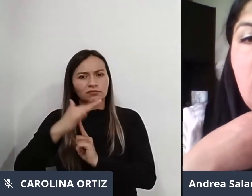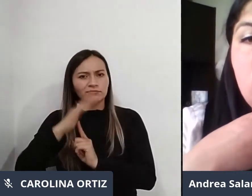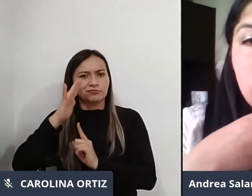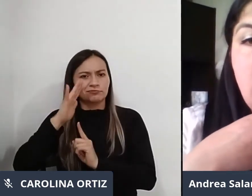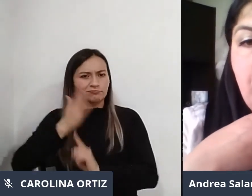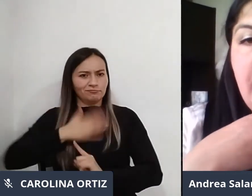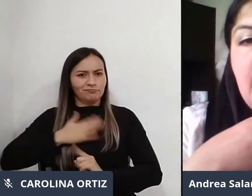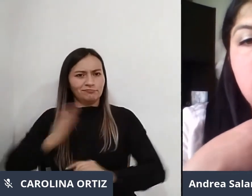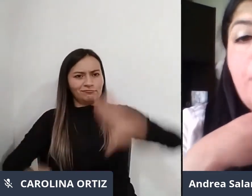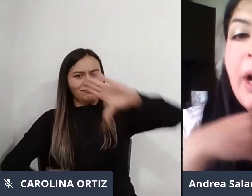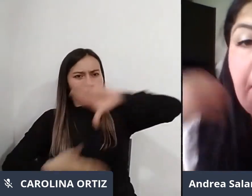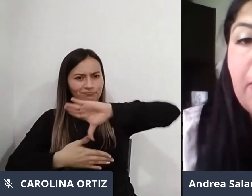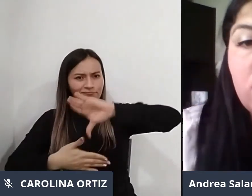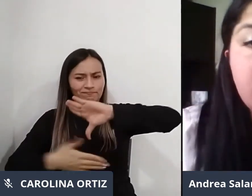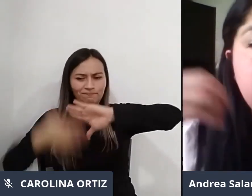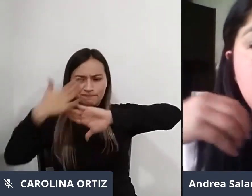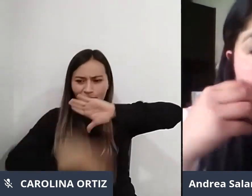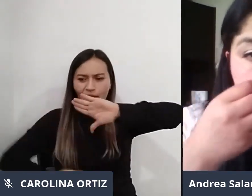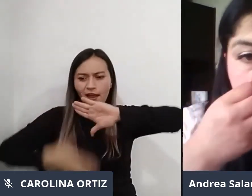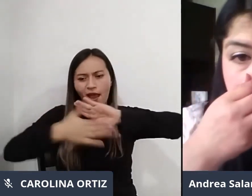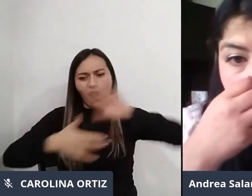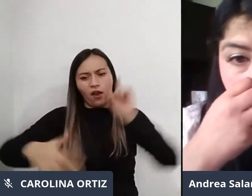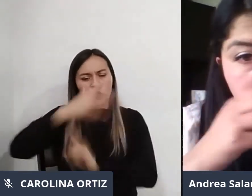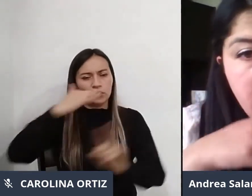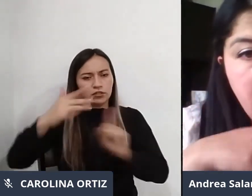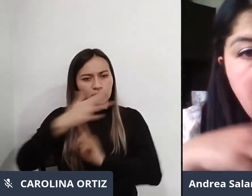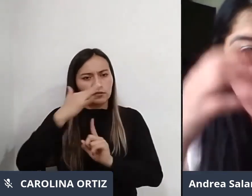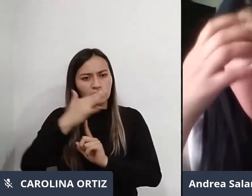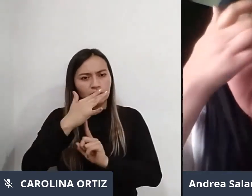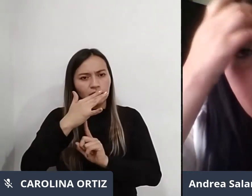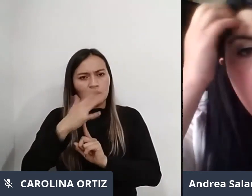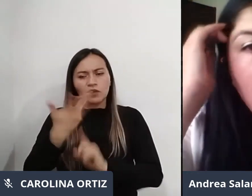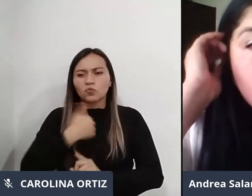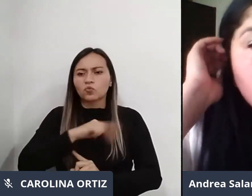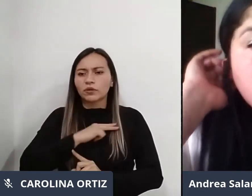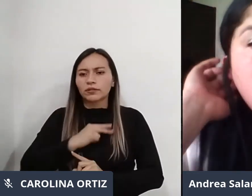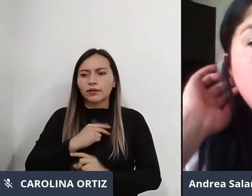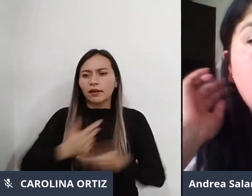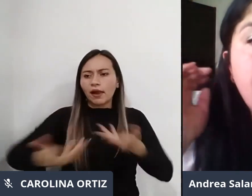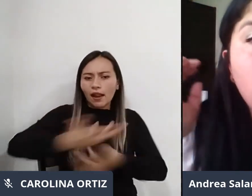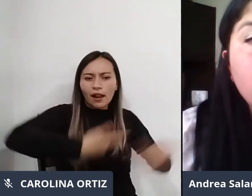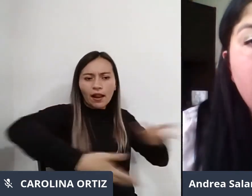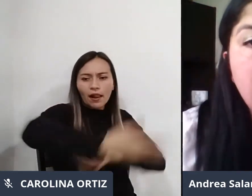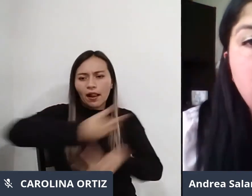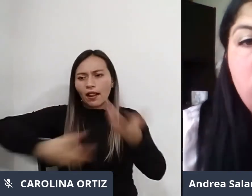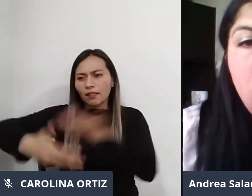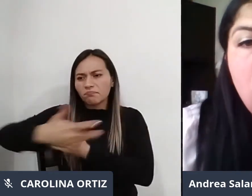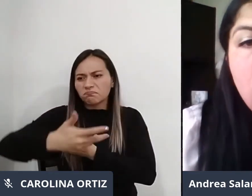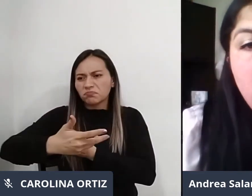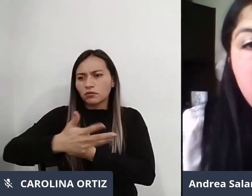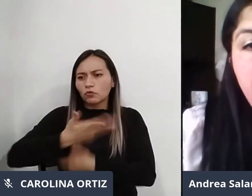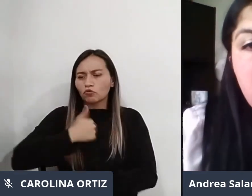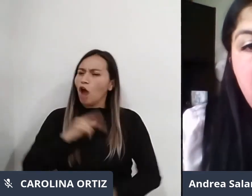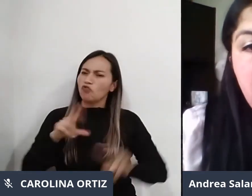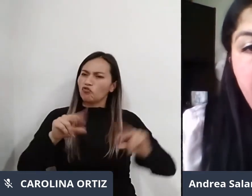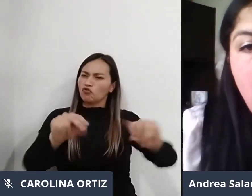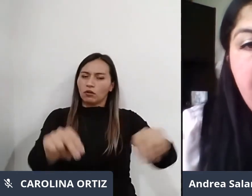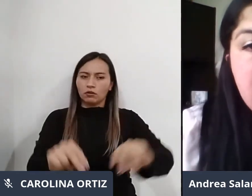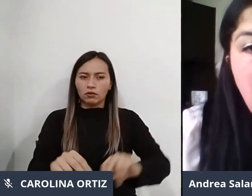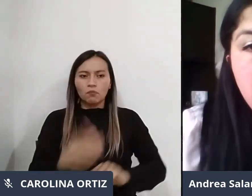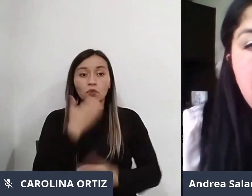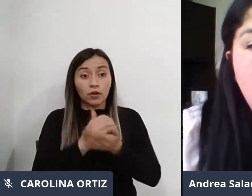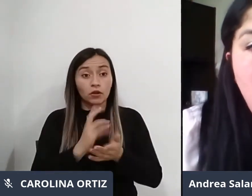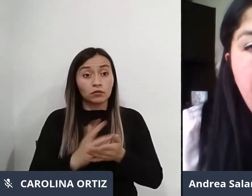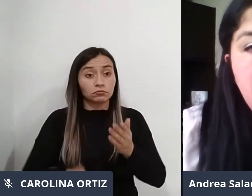propio diálogo y nuestra propia relación. Por ejemplo, en lo que se enseña con respecto a la naturaleza, nosotros seguimos reproduciendo un conocimiento